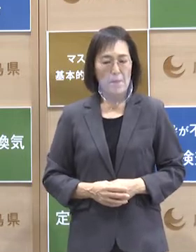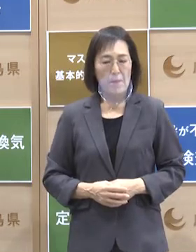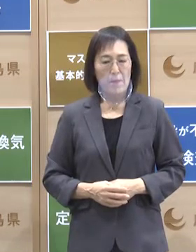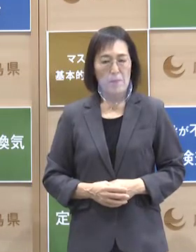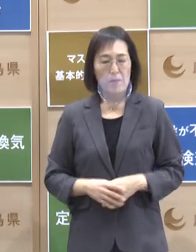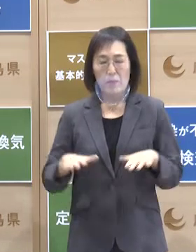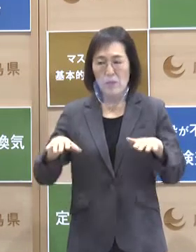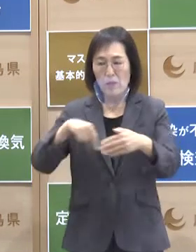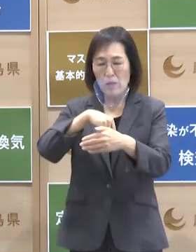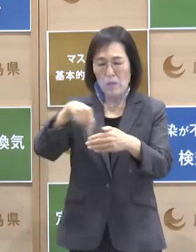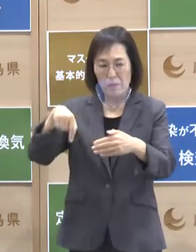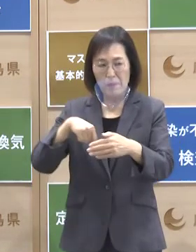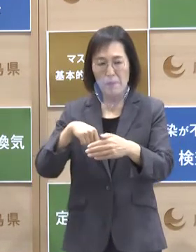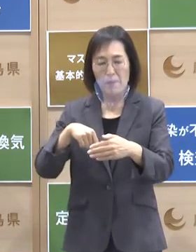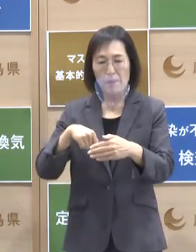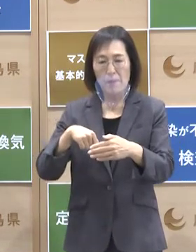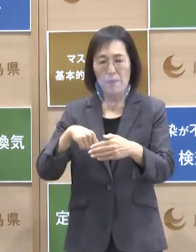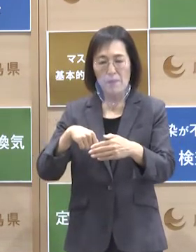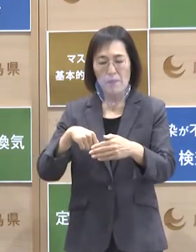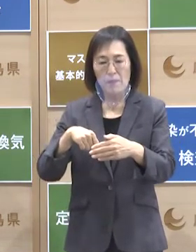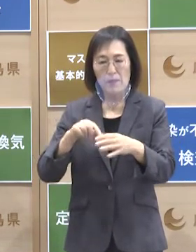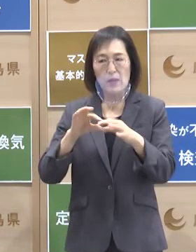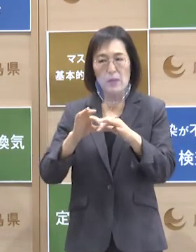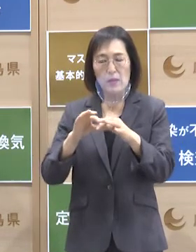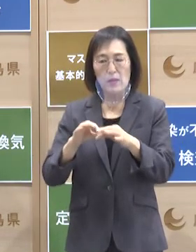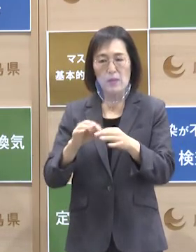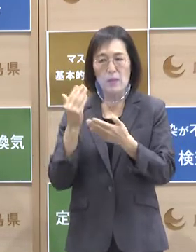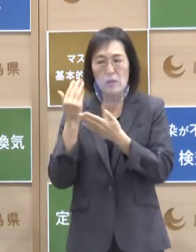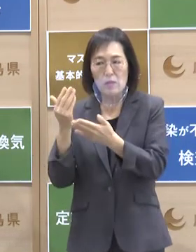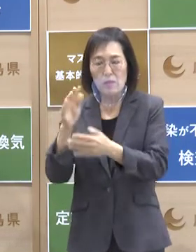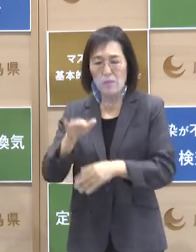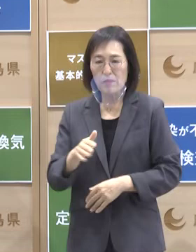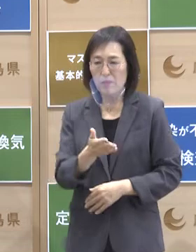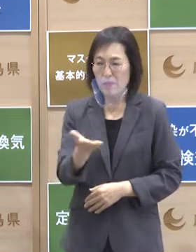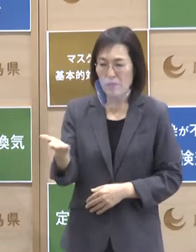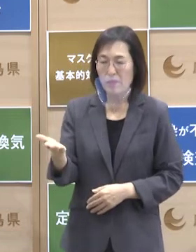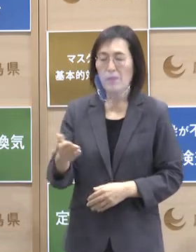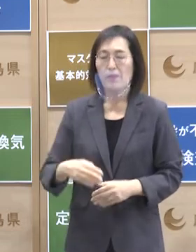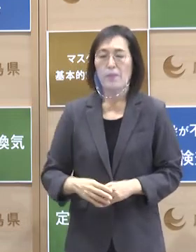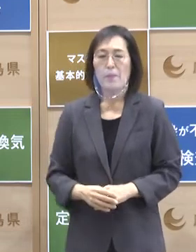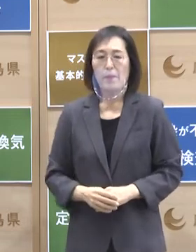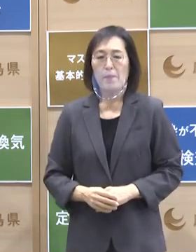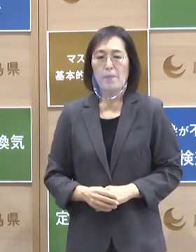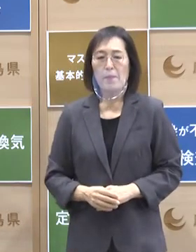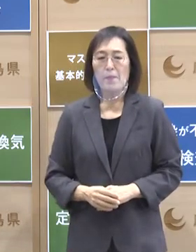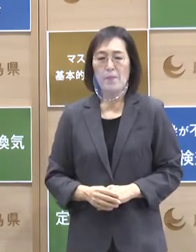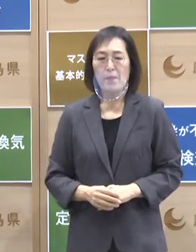このことについて関連質問がある者はありますか。